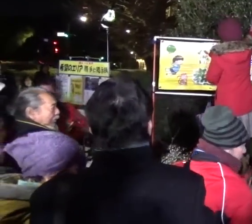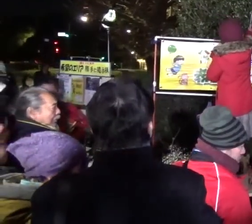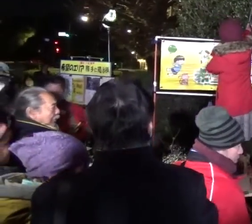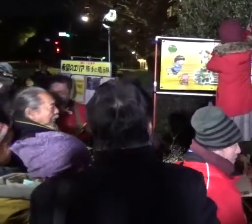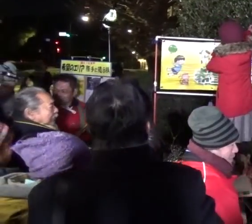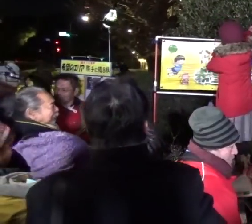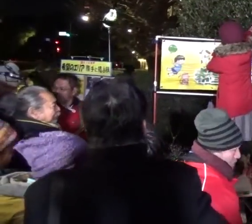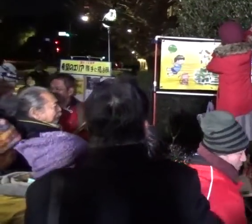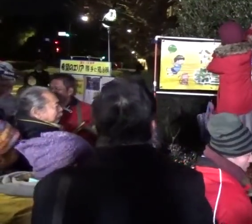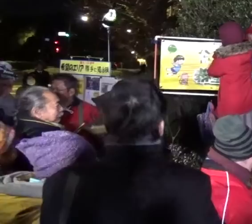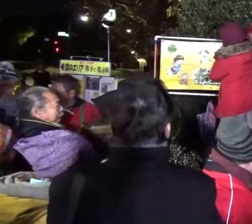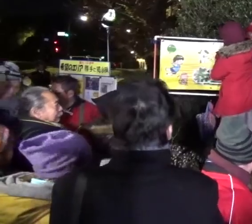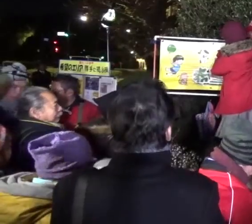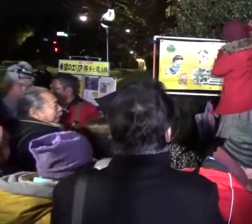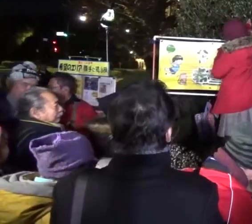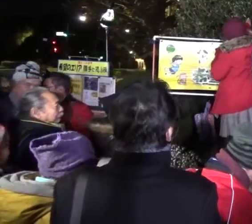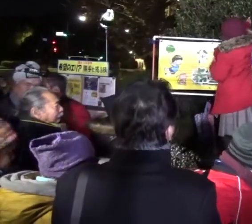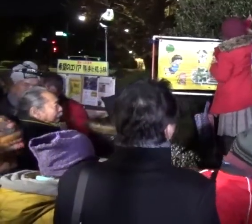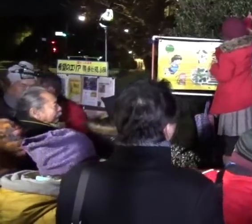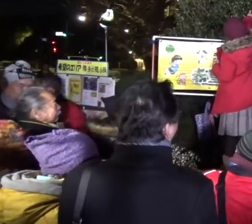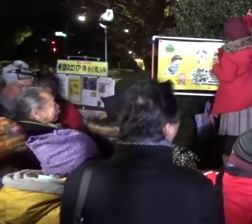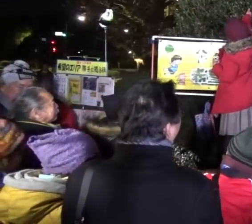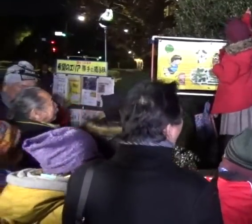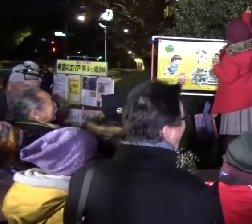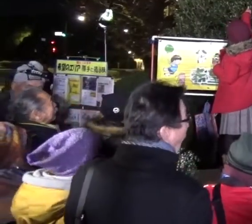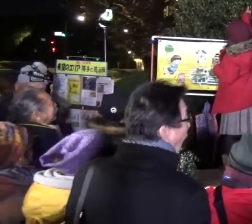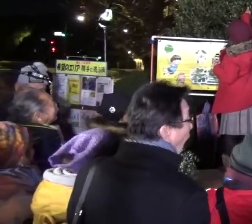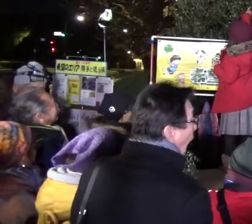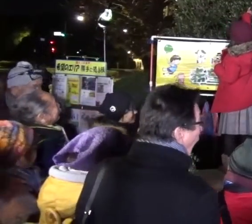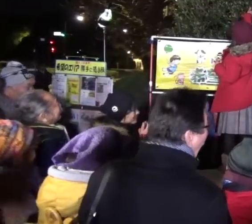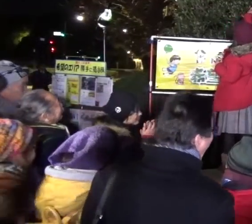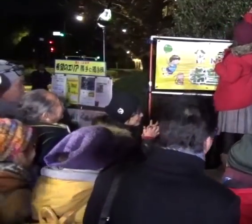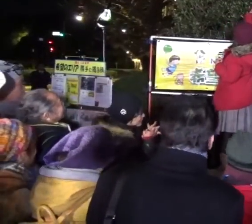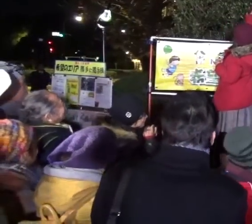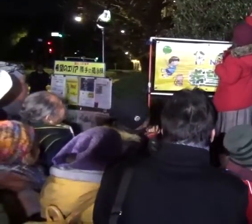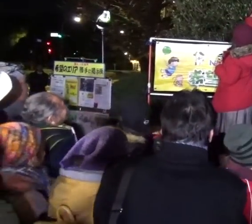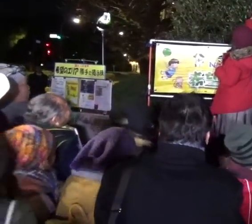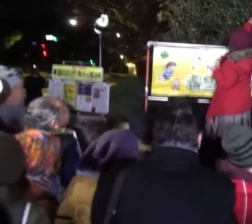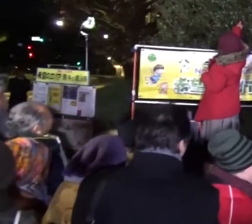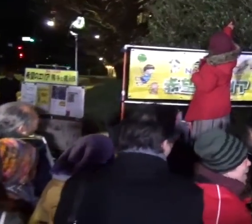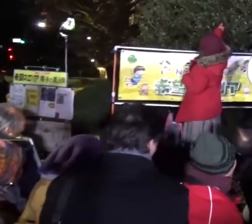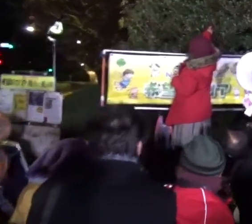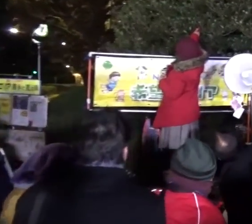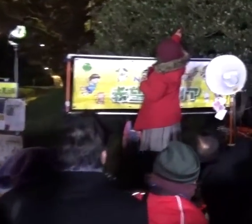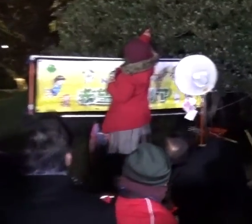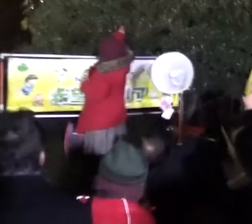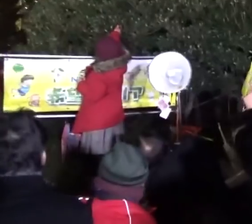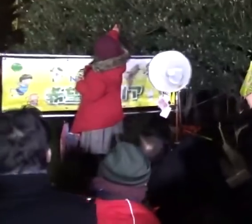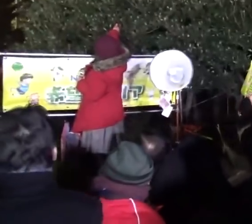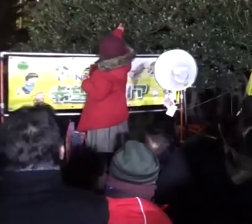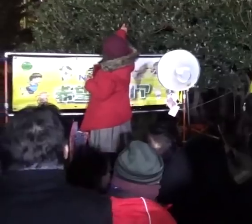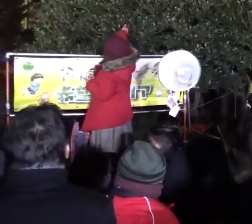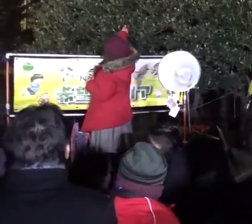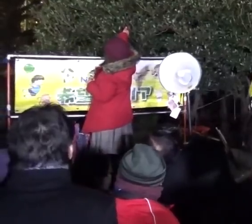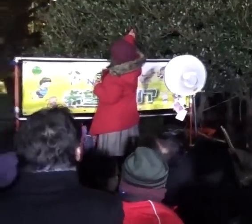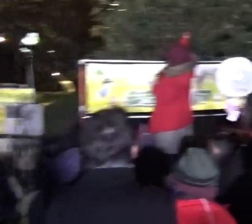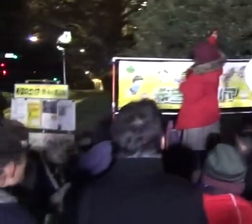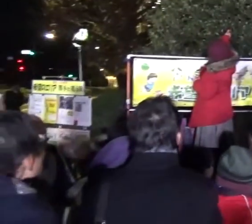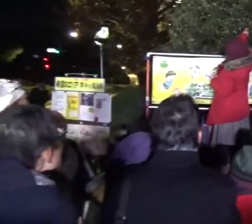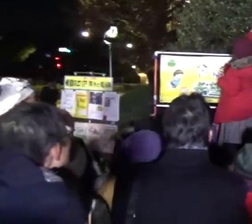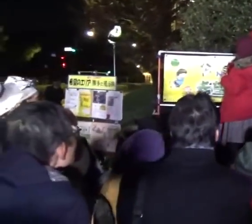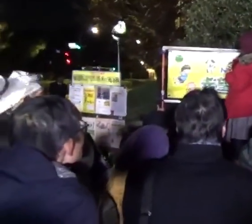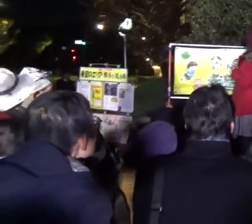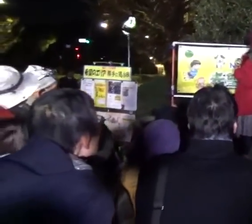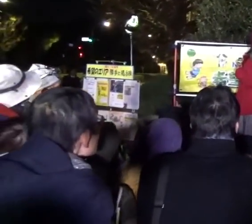します。 入るかな。 アスカさんの顔が入ってない。顔が 入ってる、入ってる。